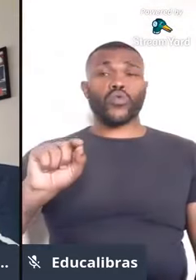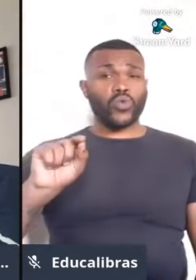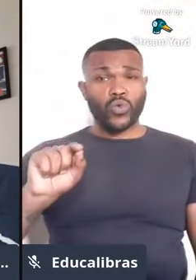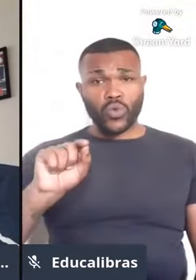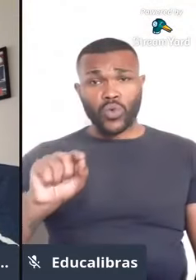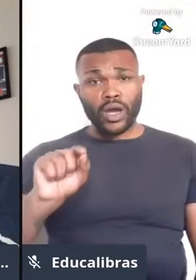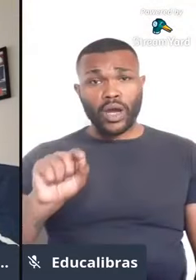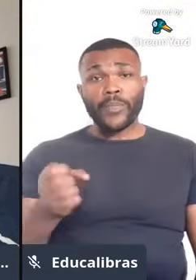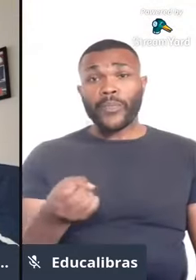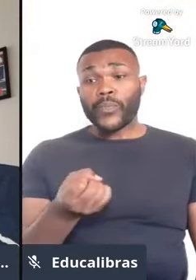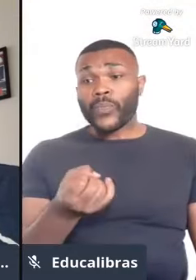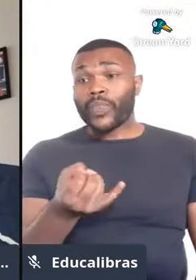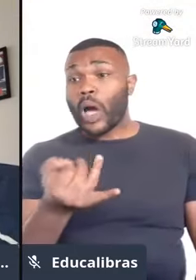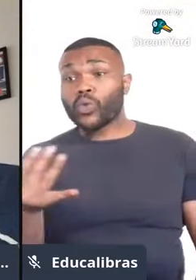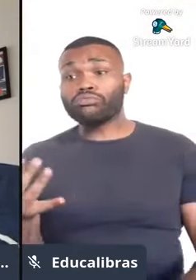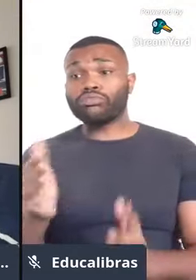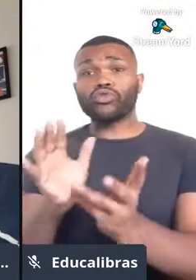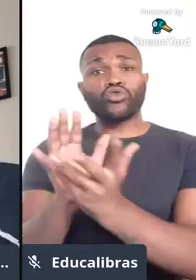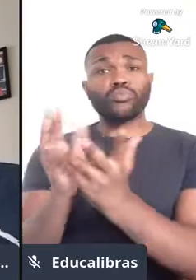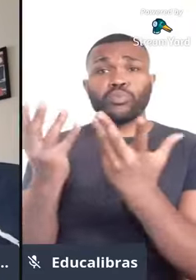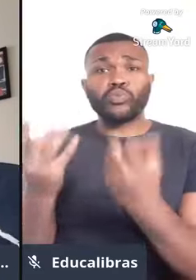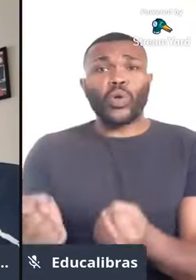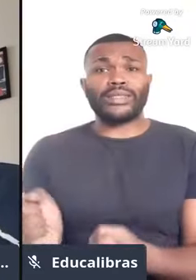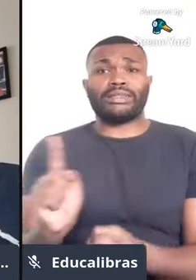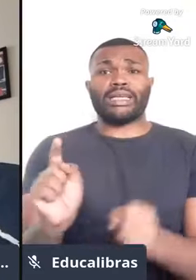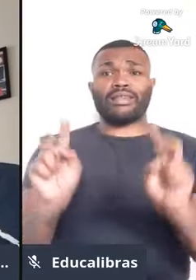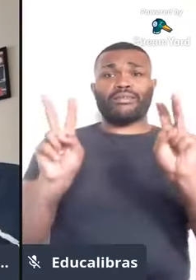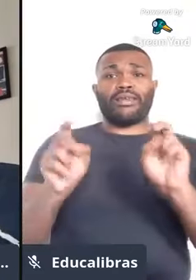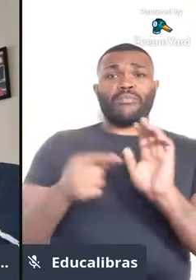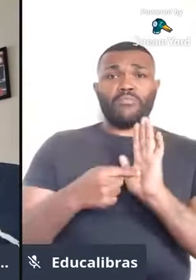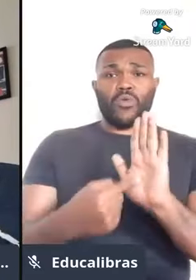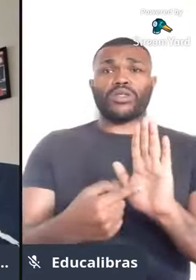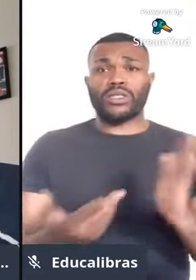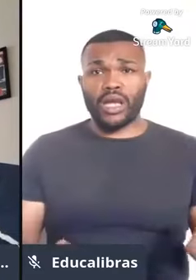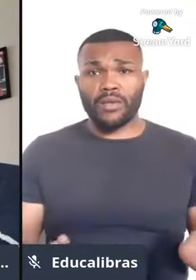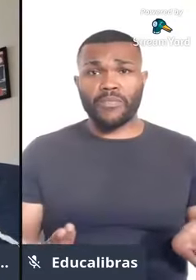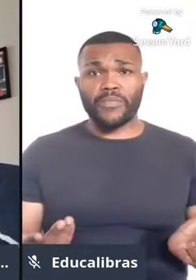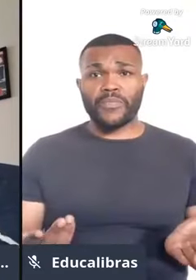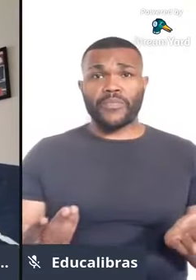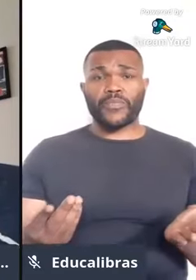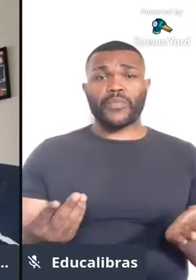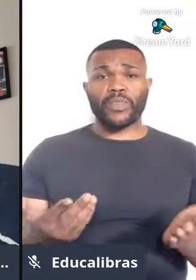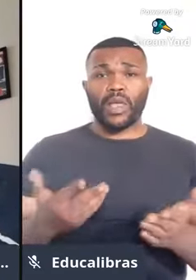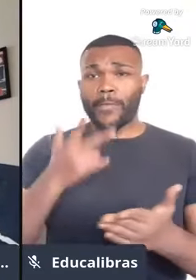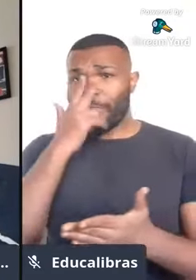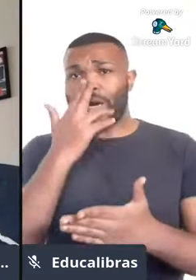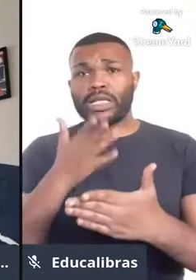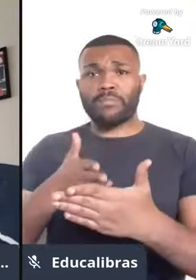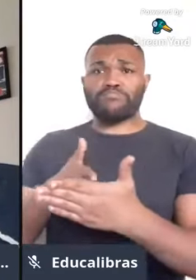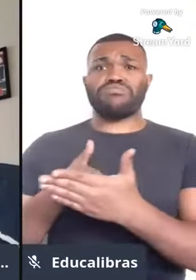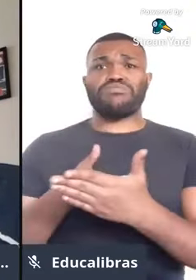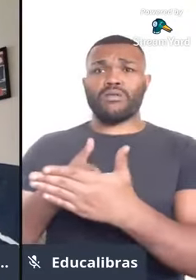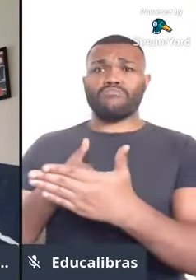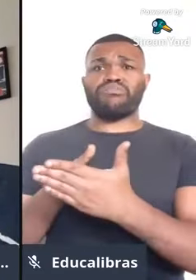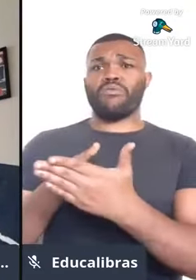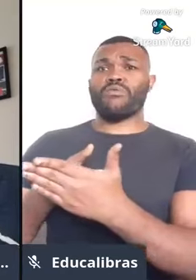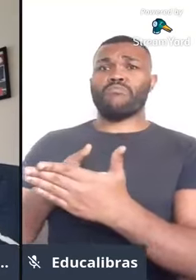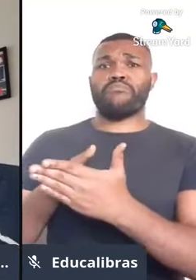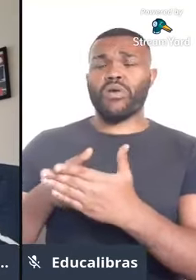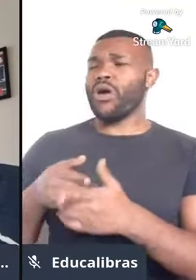em várias frentes. Tem coisas que elas não fluem. Por que isso? Por que ainda